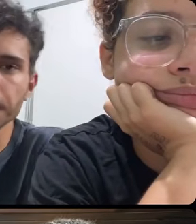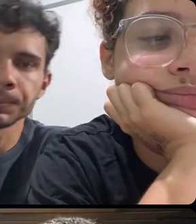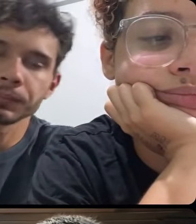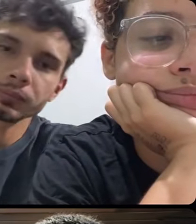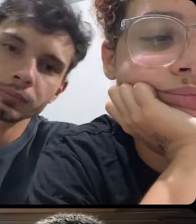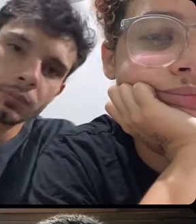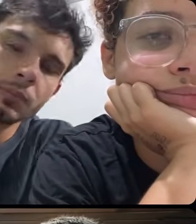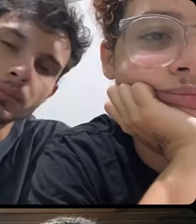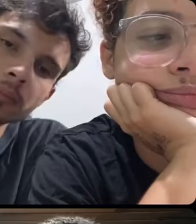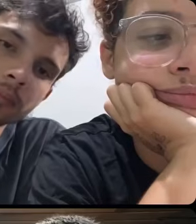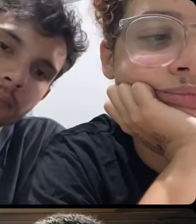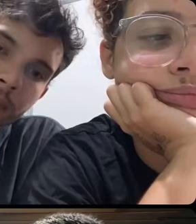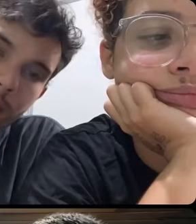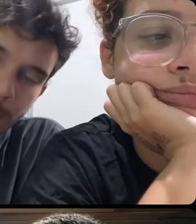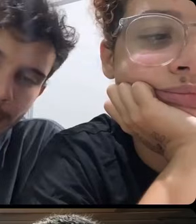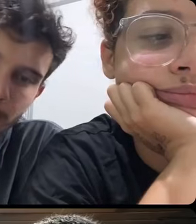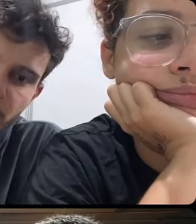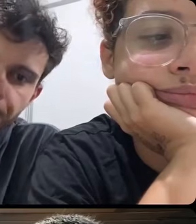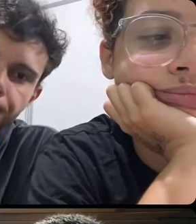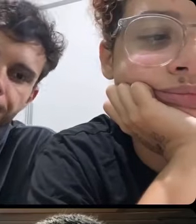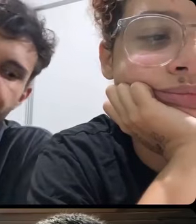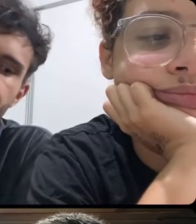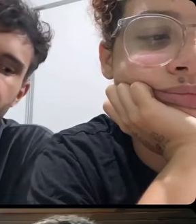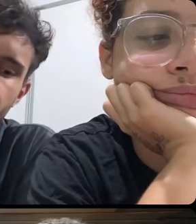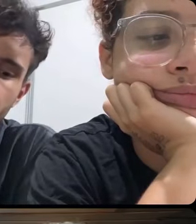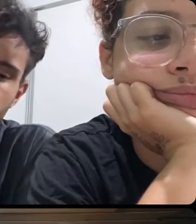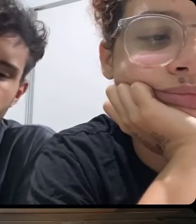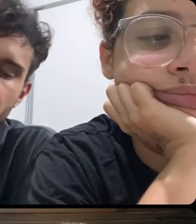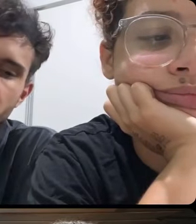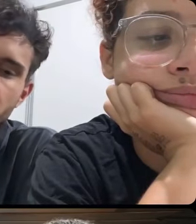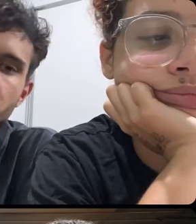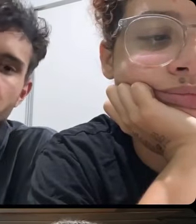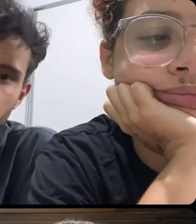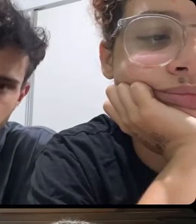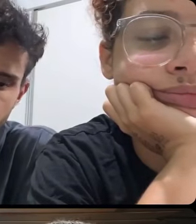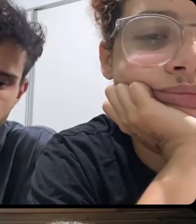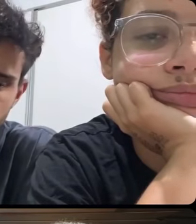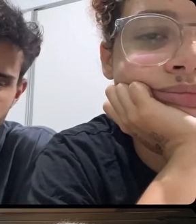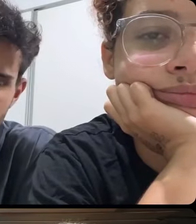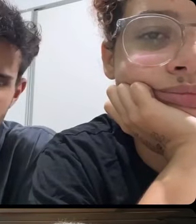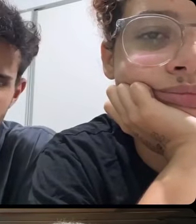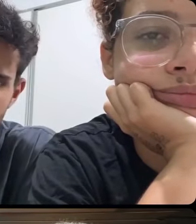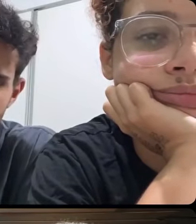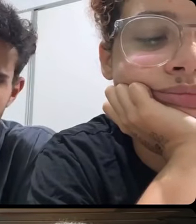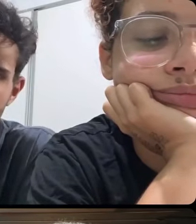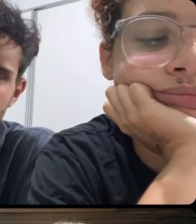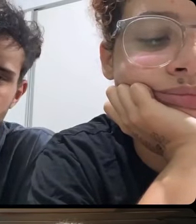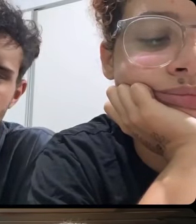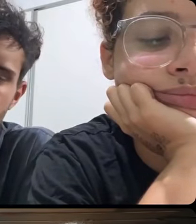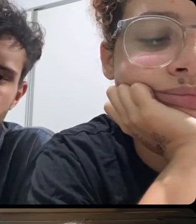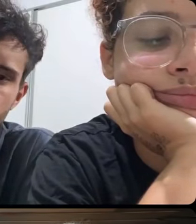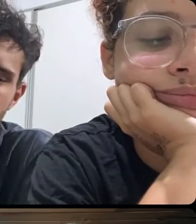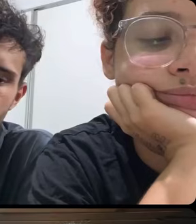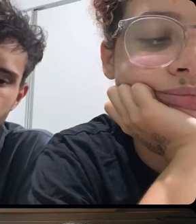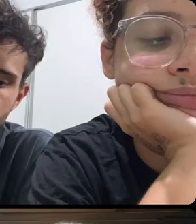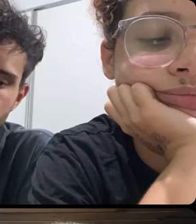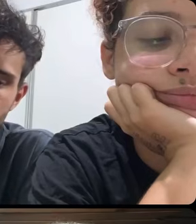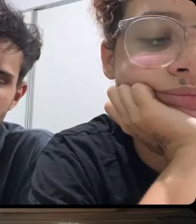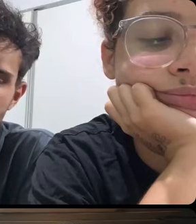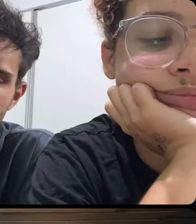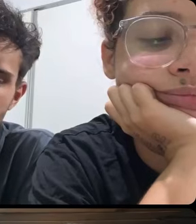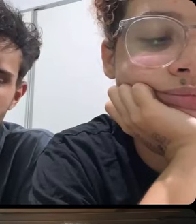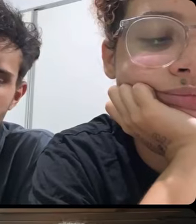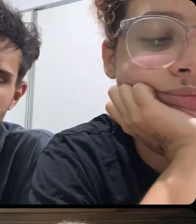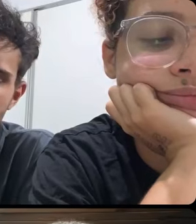é uma honra estar na casa de Deus, né? É um privilégio estar no santuário do Senhor. Eu queria perguntar para vocês, né? Vocês que são dois jovens de